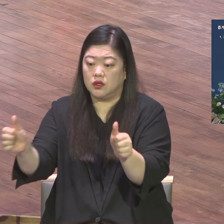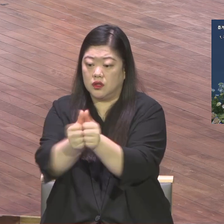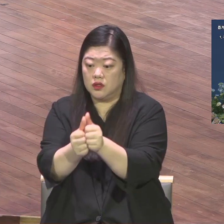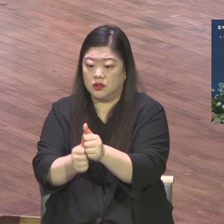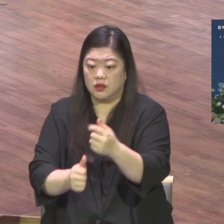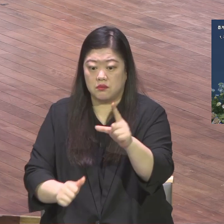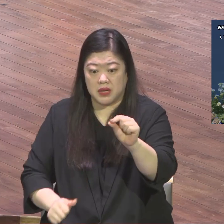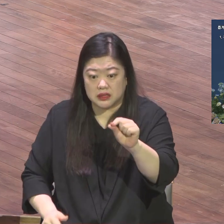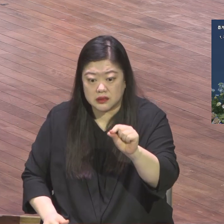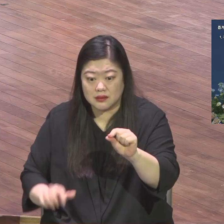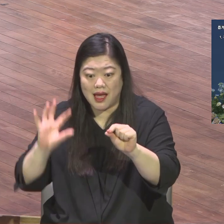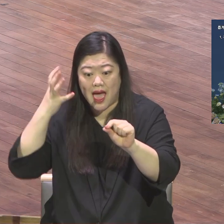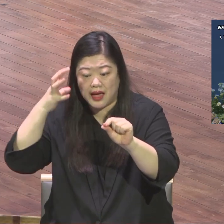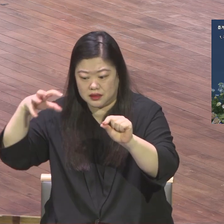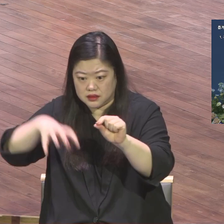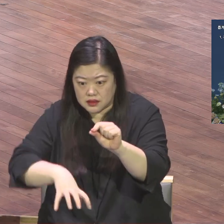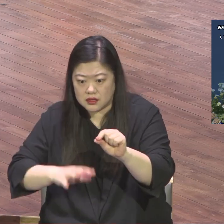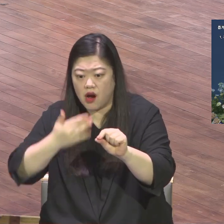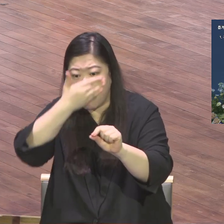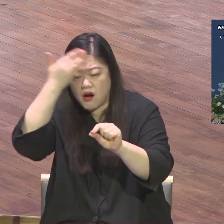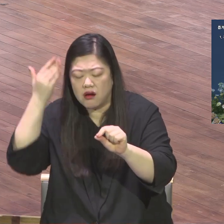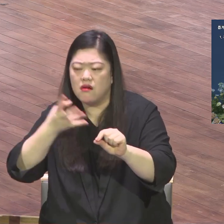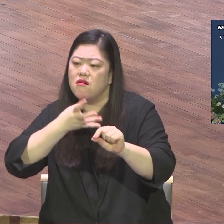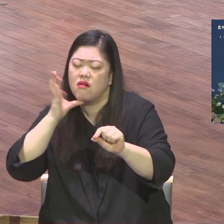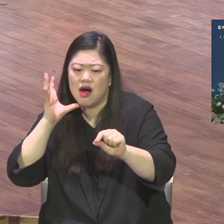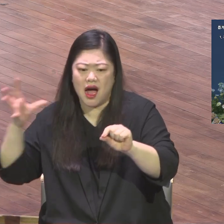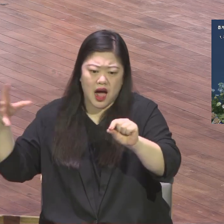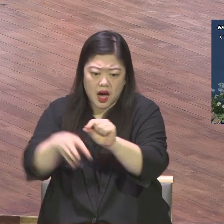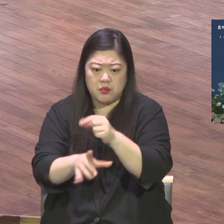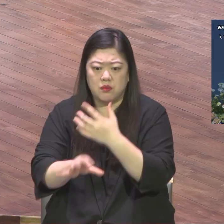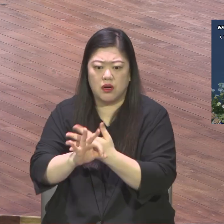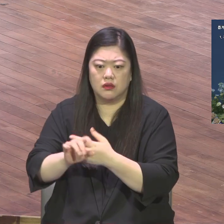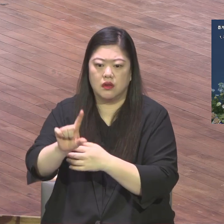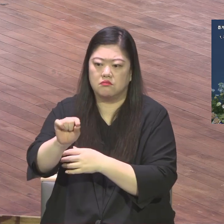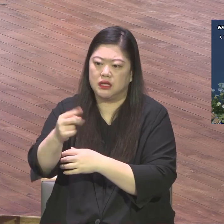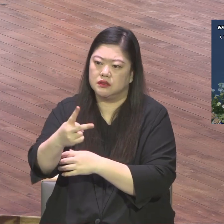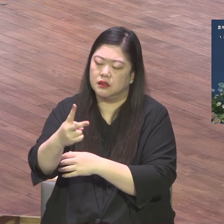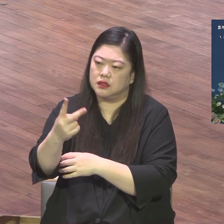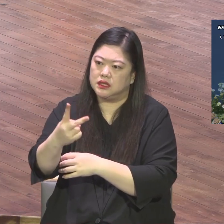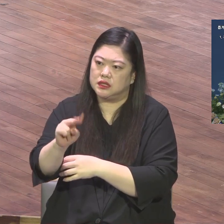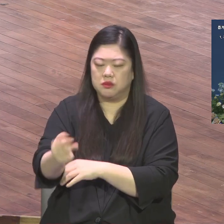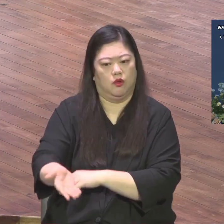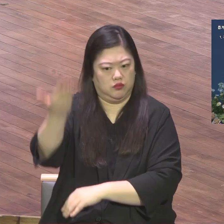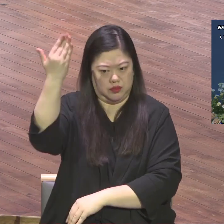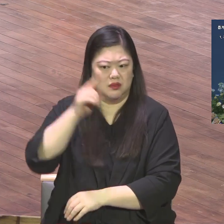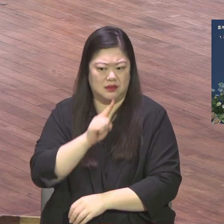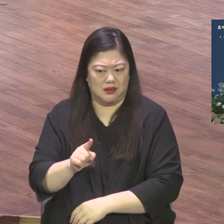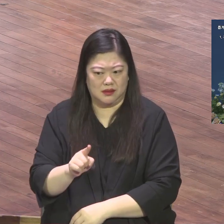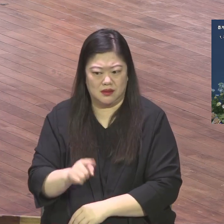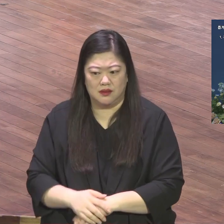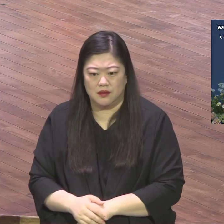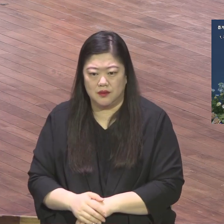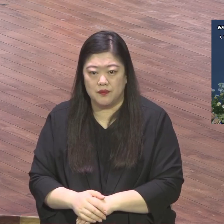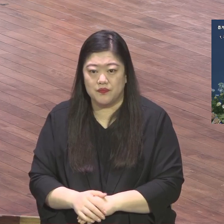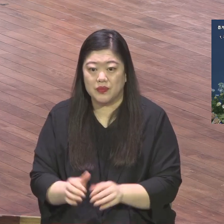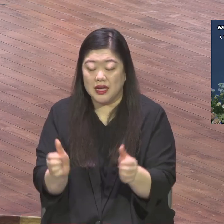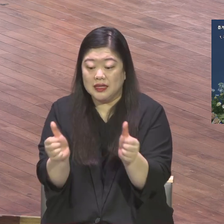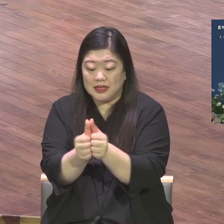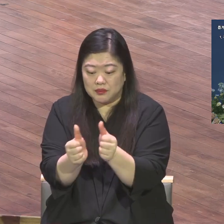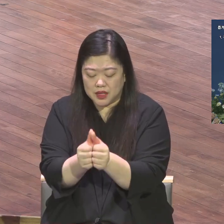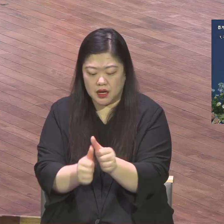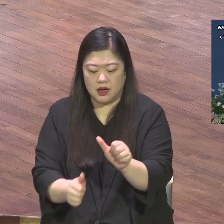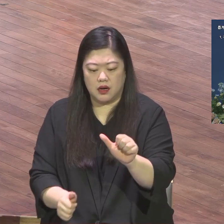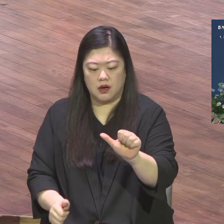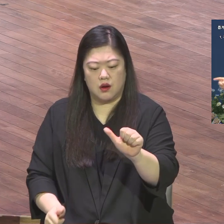그날 당장 3,000명이 돌아오고 안진뱅이 일어난 기적을 보고 나서 이 5,000명 남자가 돌아왔는데 여자와